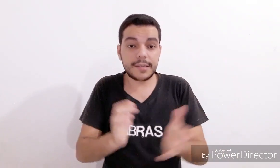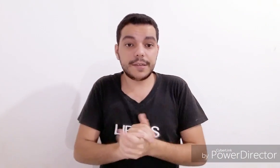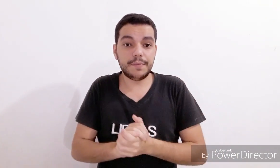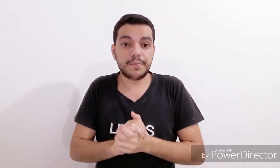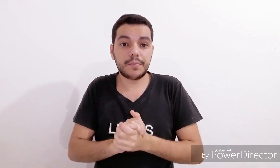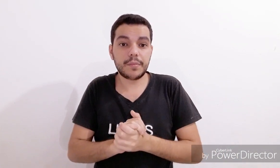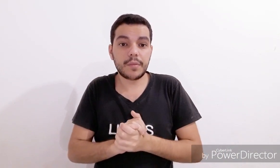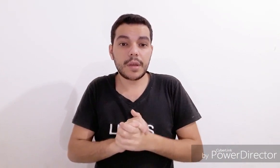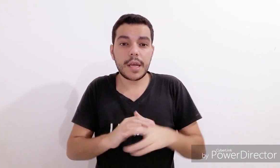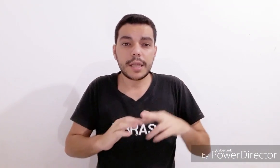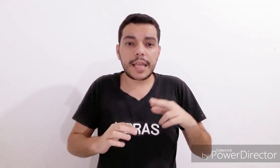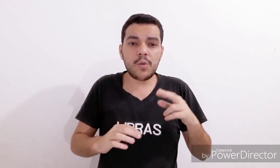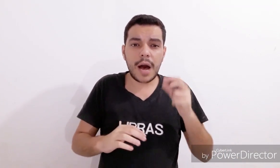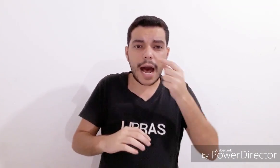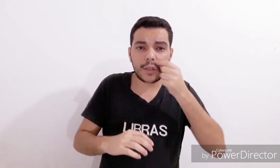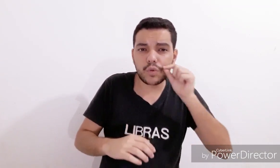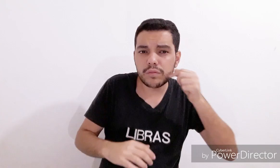frase, tem um rato,